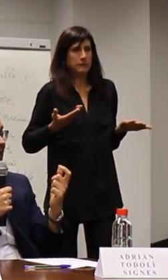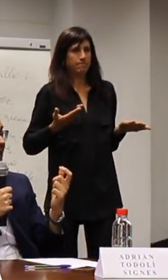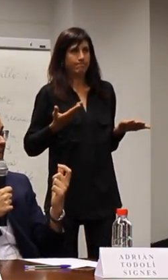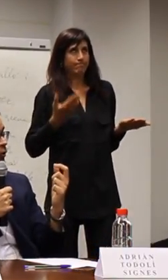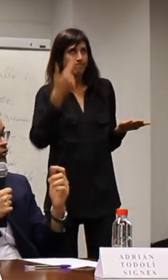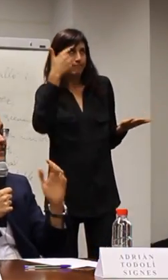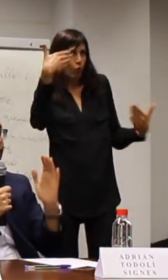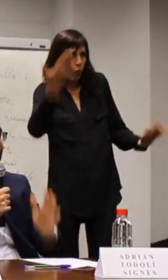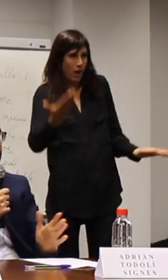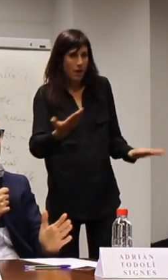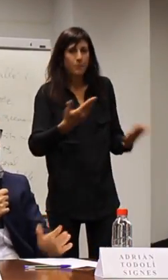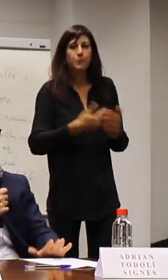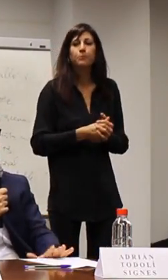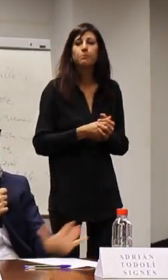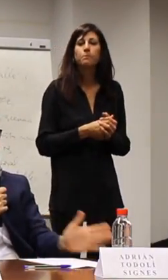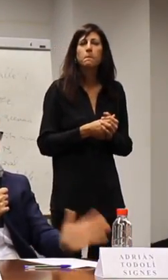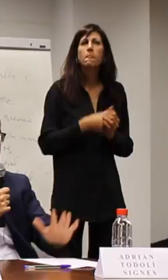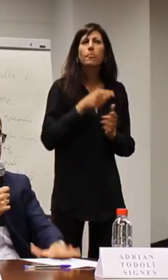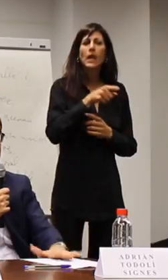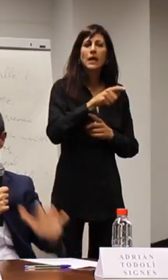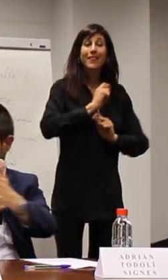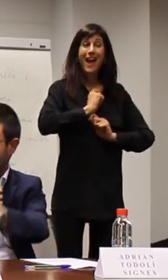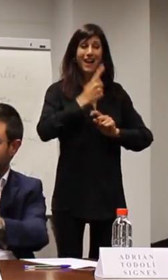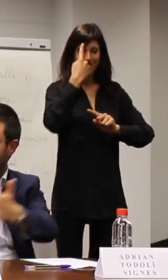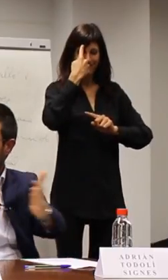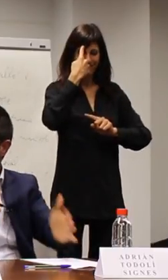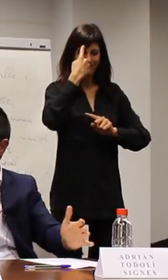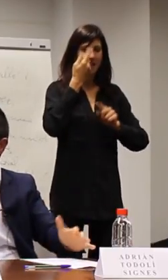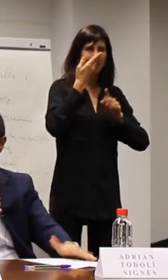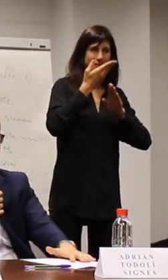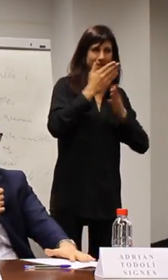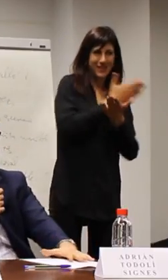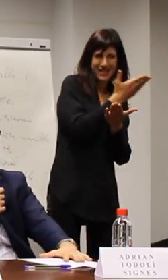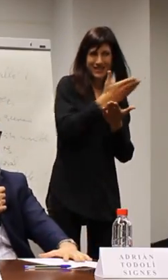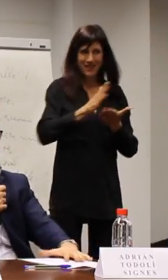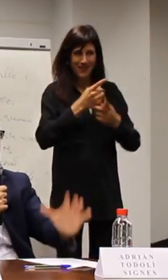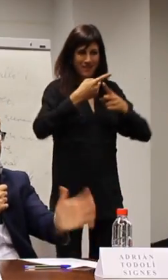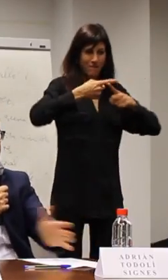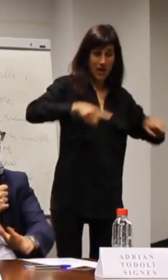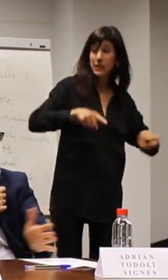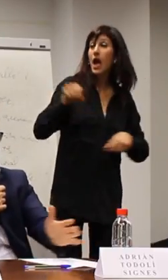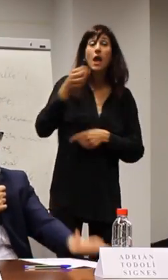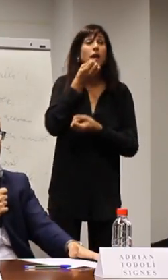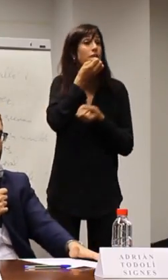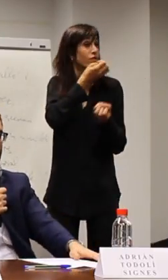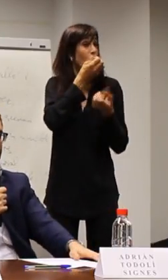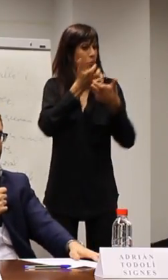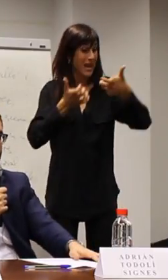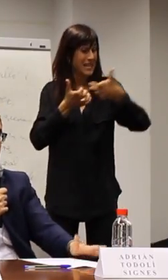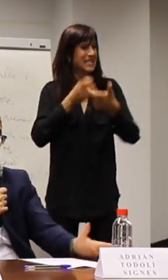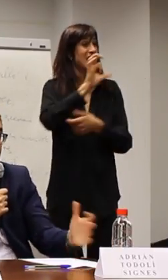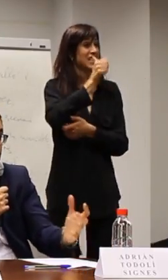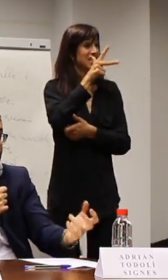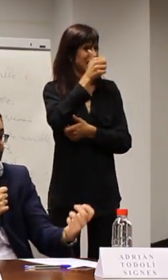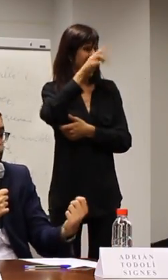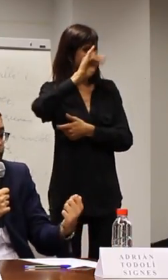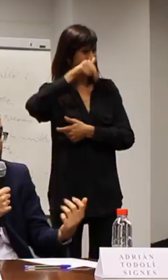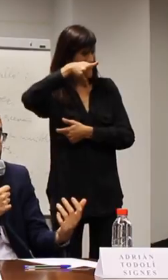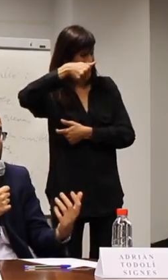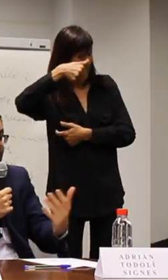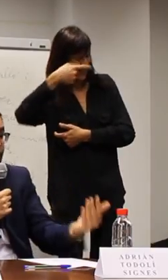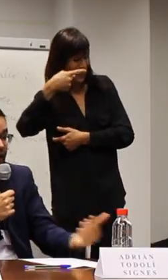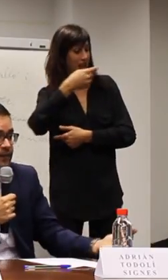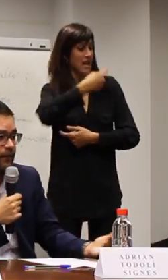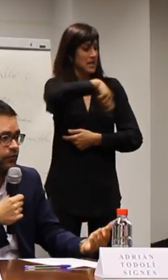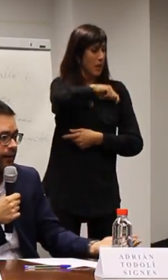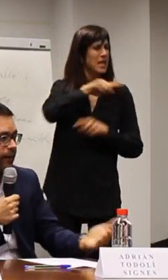cuestión que ya nos diferencia entre dos tipos, que obviamente en el informe, por ejemplo, de Sharing España también diferencian esto, pero vamos, es que creo que era una